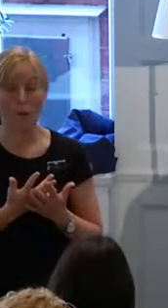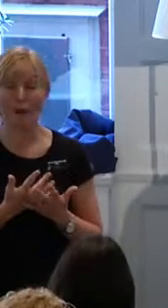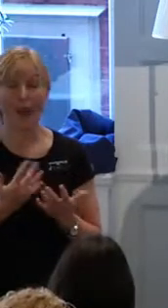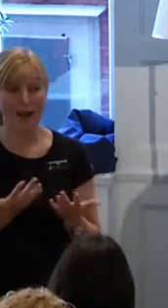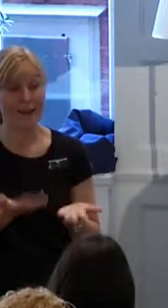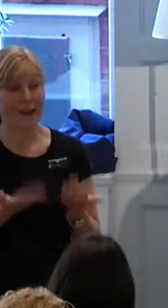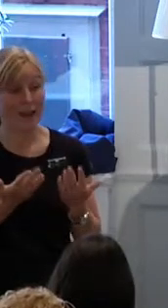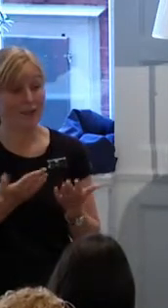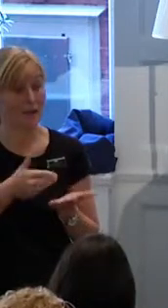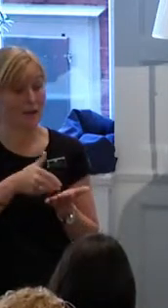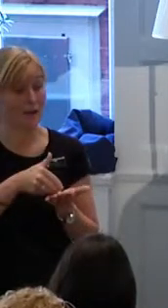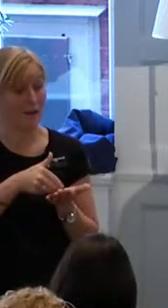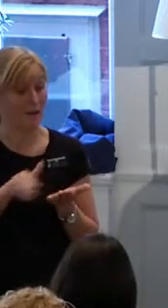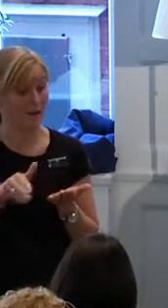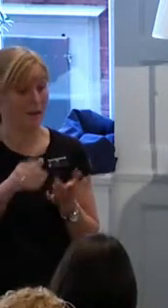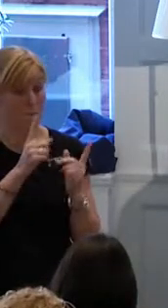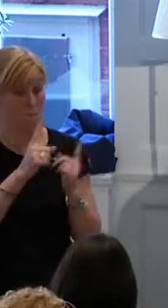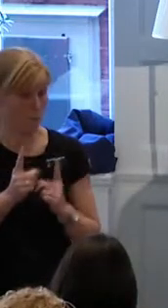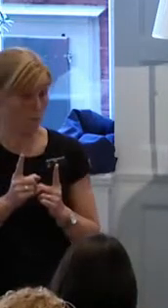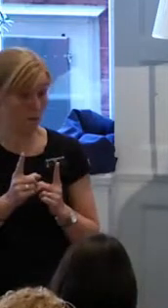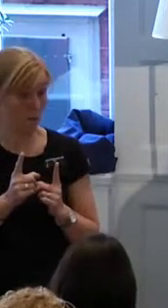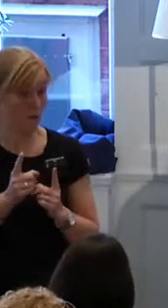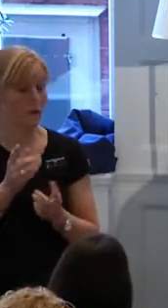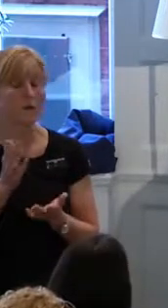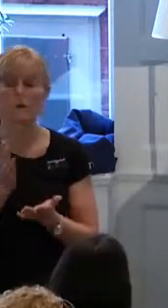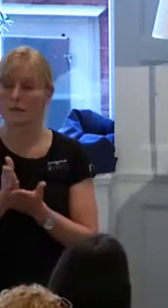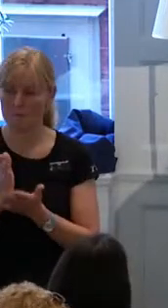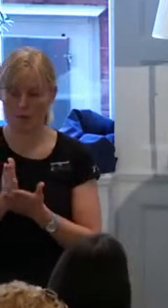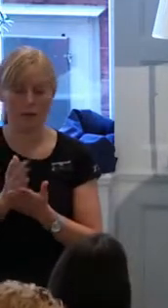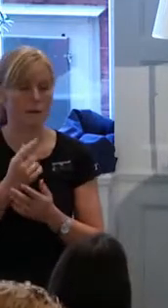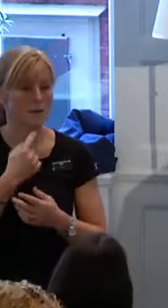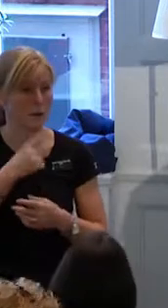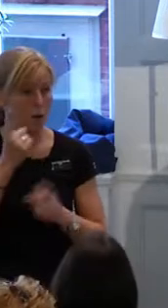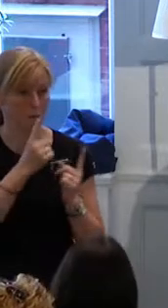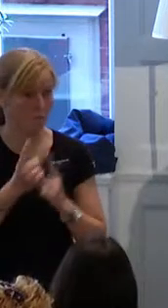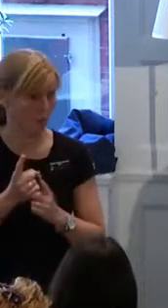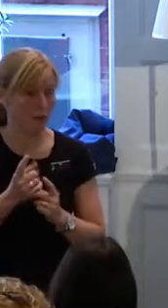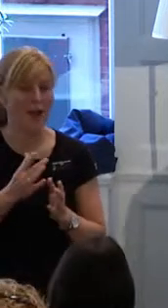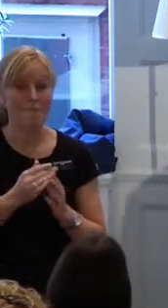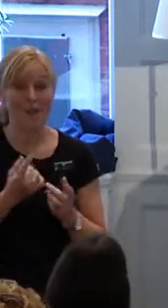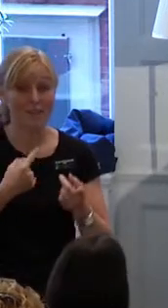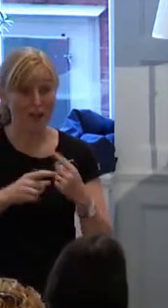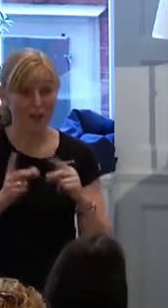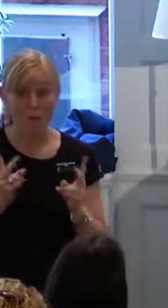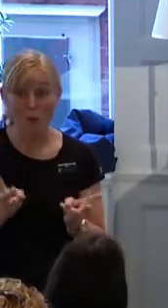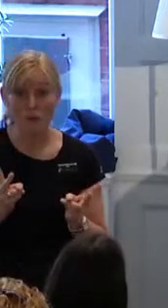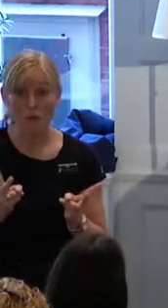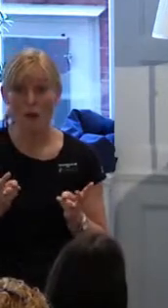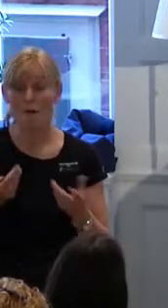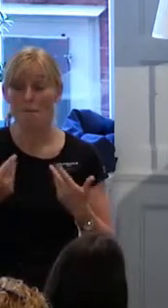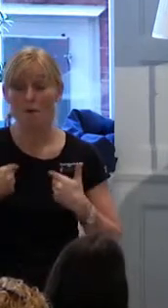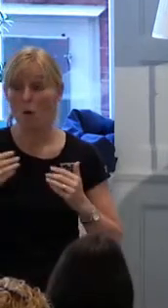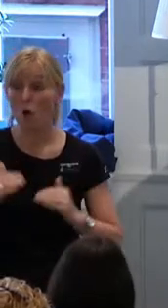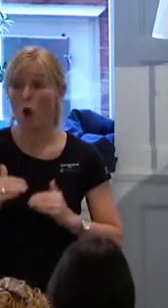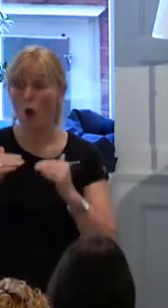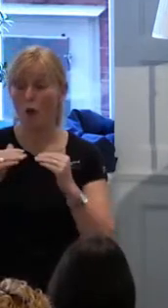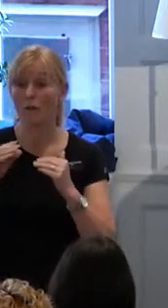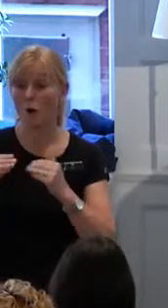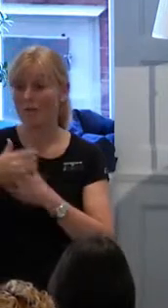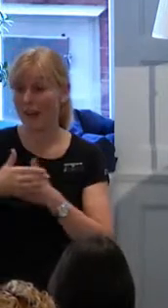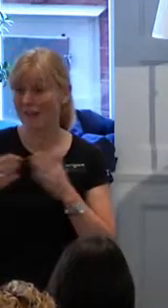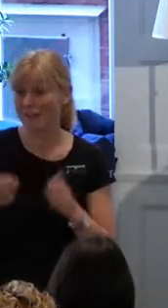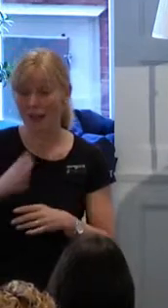det är lättare att göra sig av med att sparka folk, säga upp folk. Ja. Men i gengäld så får man högre A-kassa kallar vi